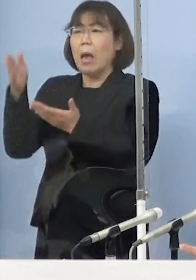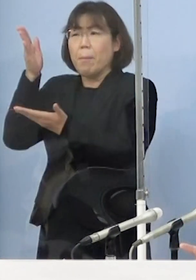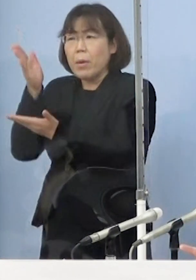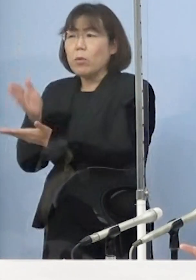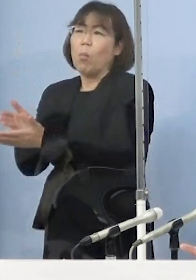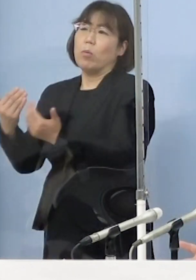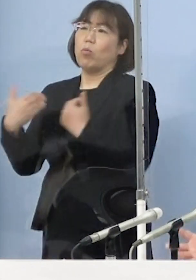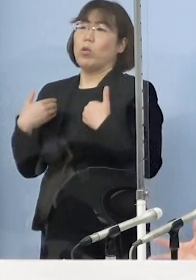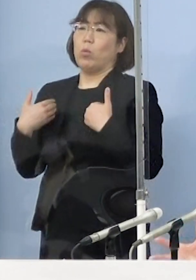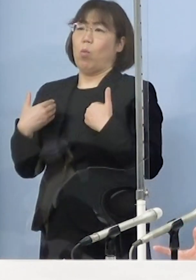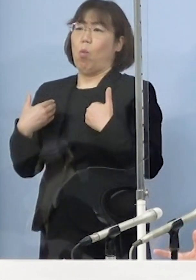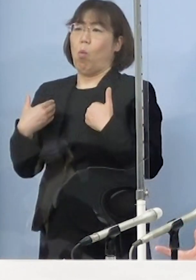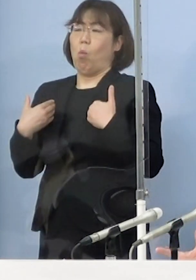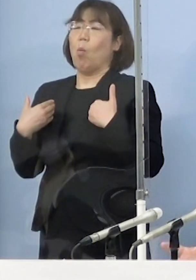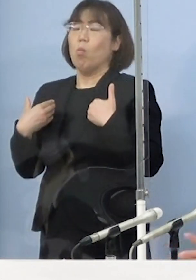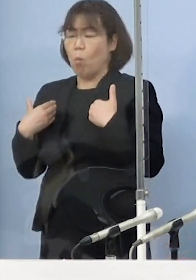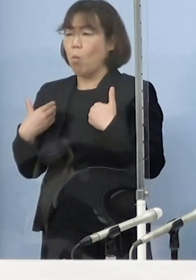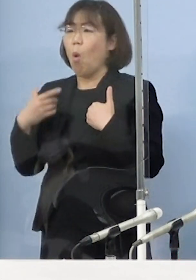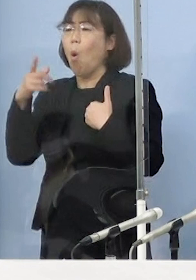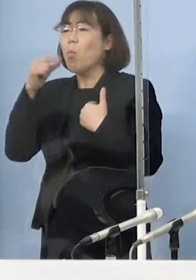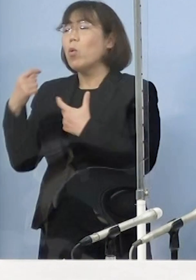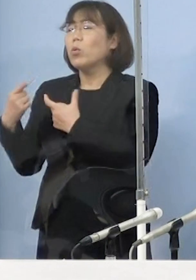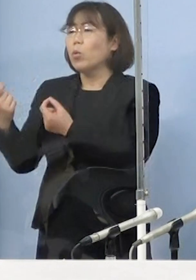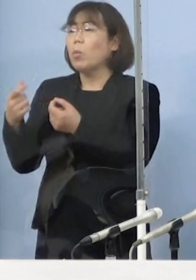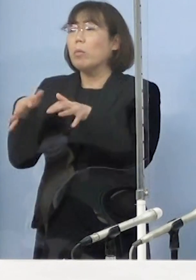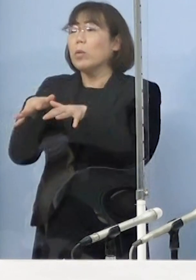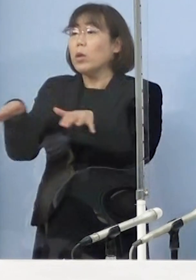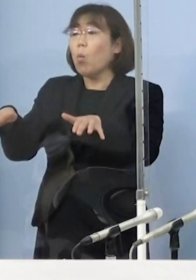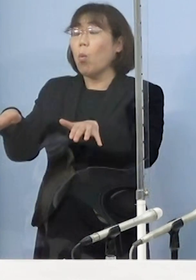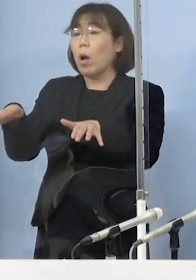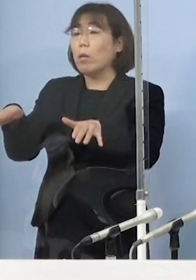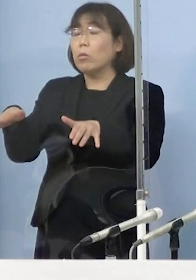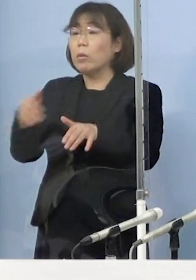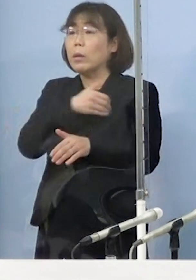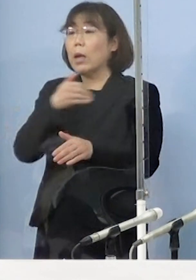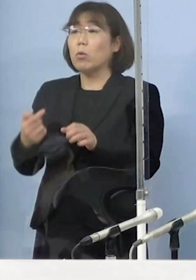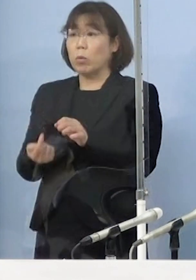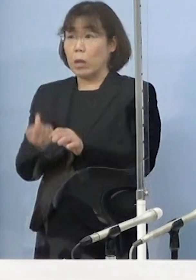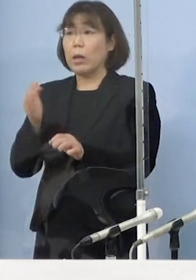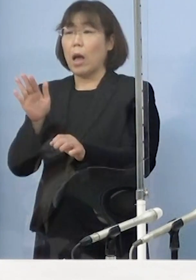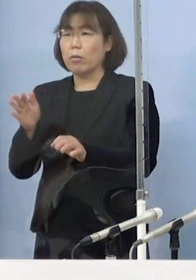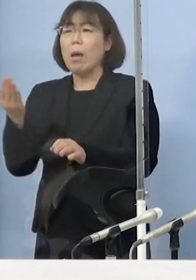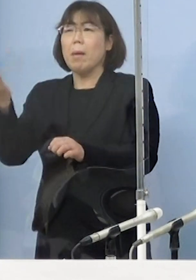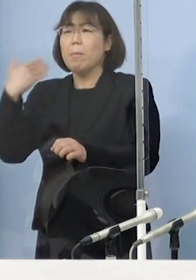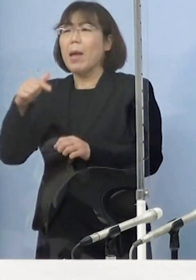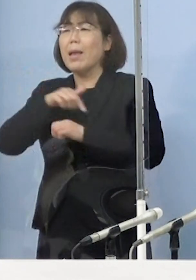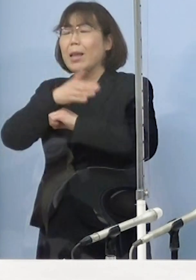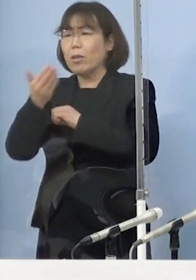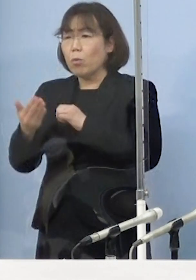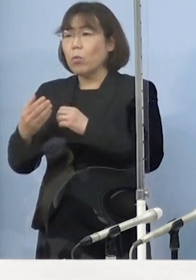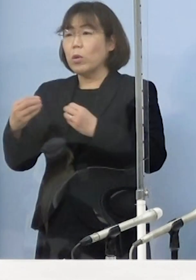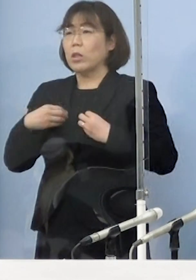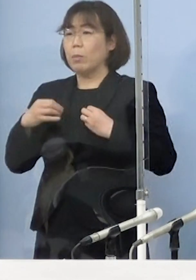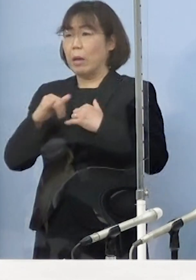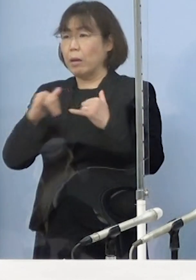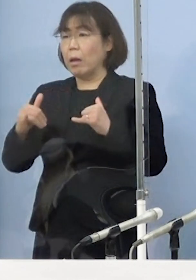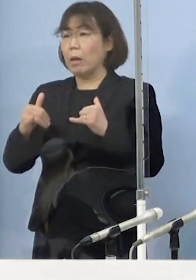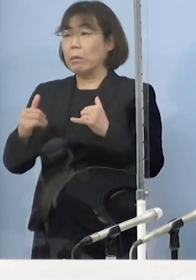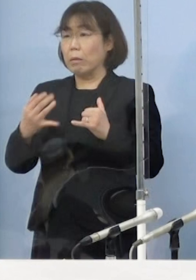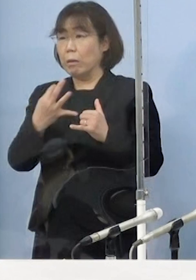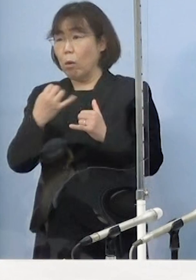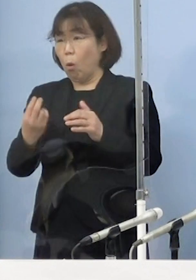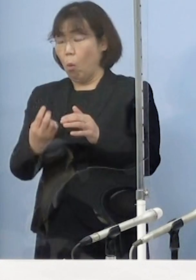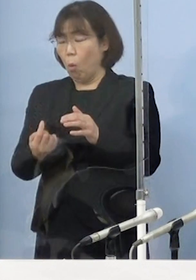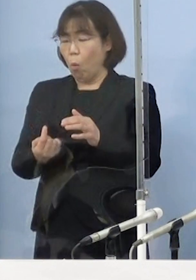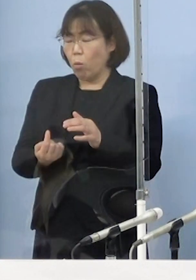なければどんどん広がってしまう。ましてやその時というのは徳島大変な状況になっていたわけですから、まあ、大変そ